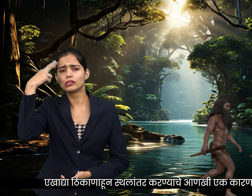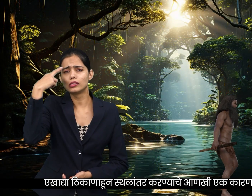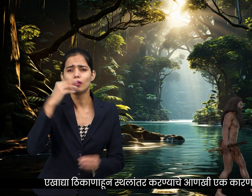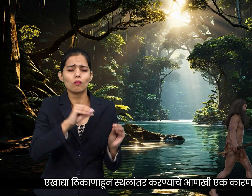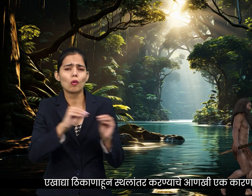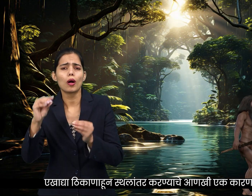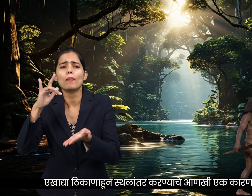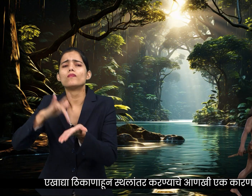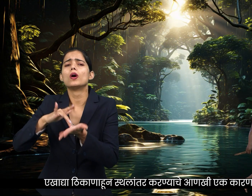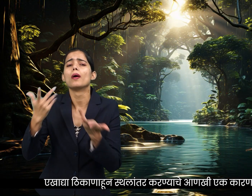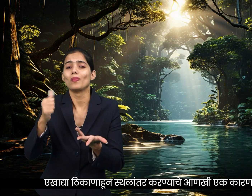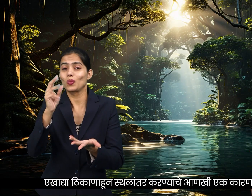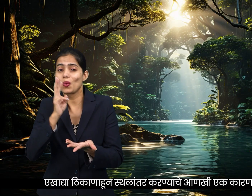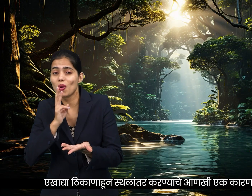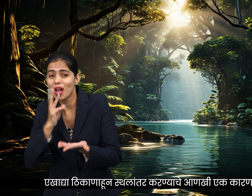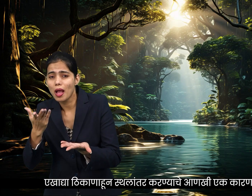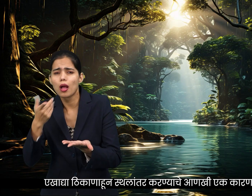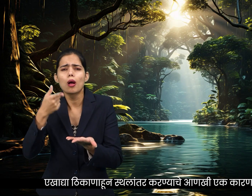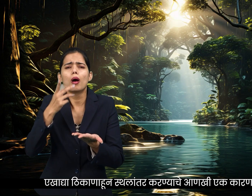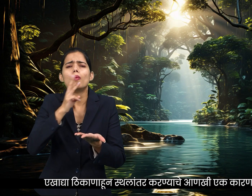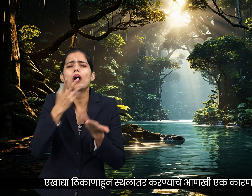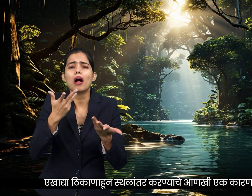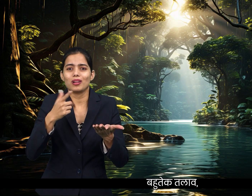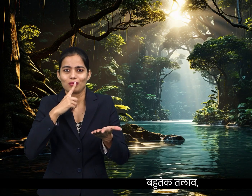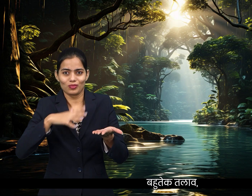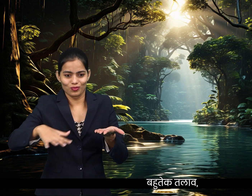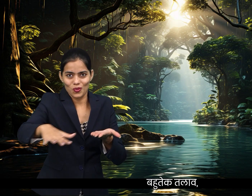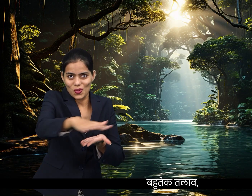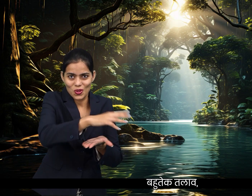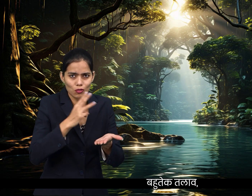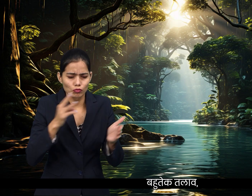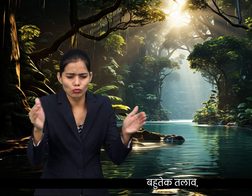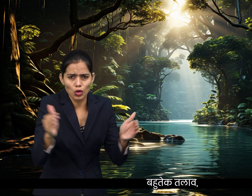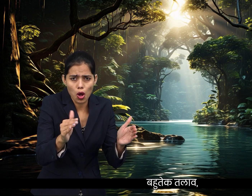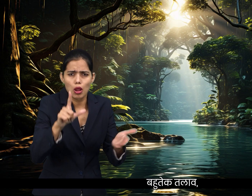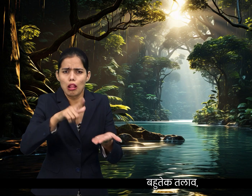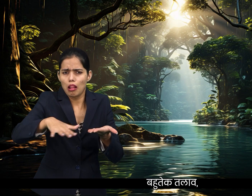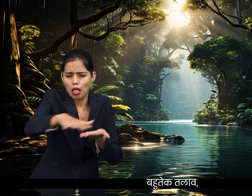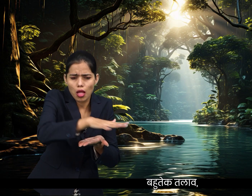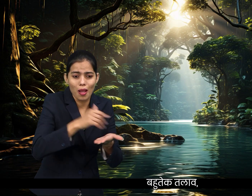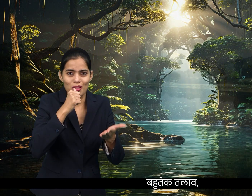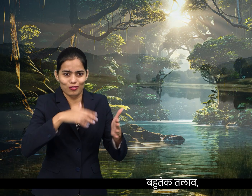एखाद्या ठिकाणाहून स्थलांतरण करण्याचे आणखीन एक कारण म्हणजे पाणी. बहुतेक